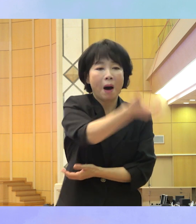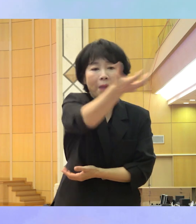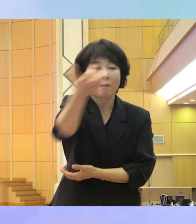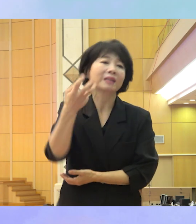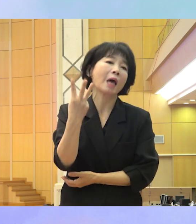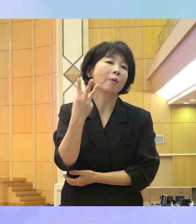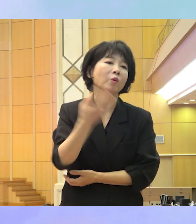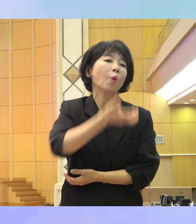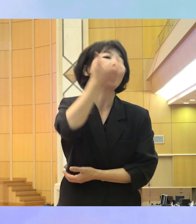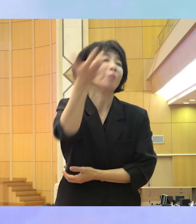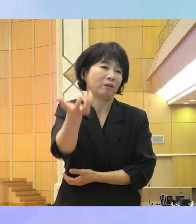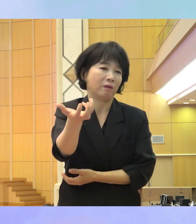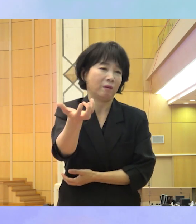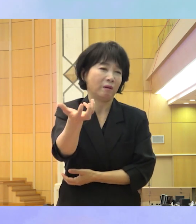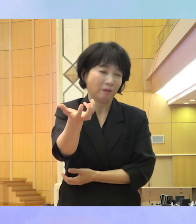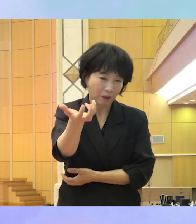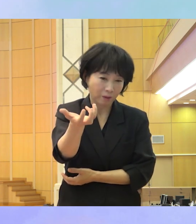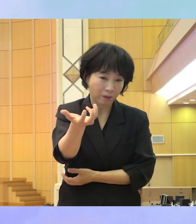그리고 그곳에서